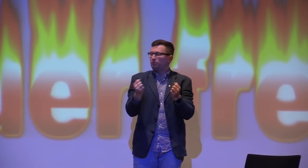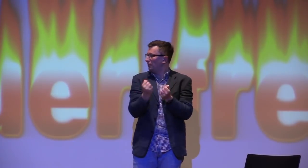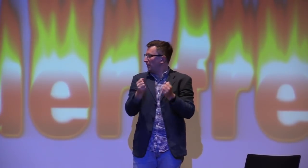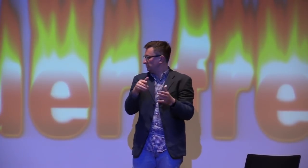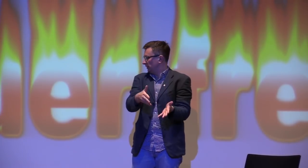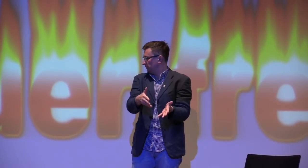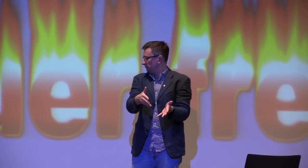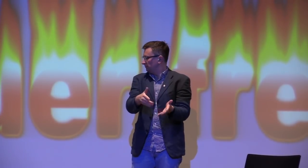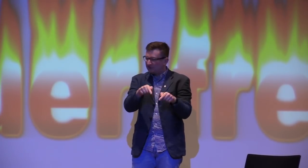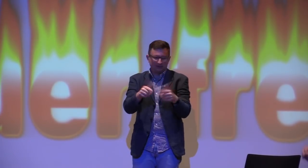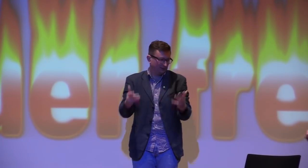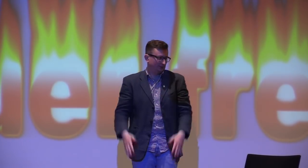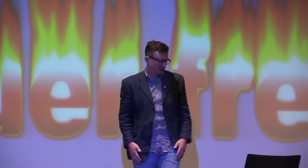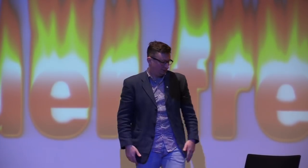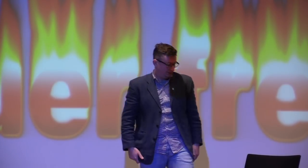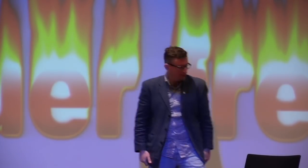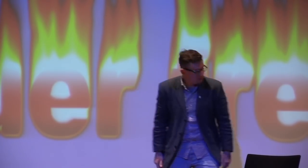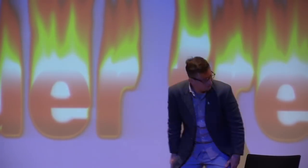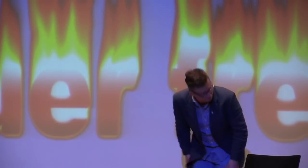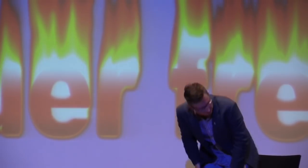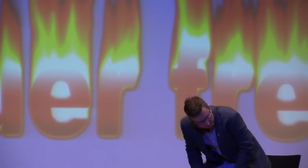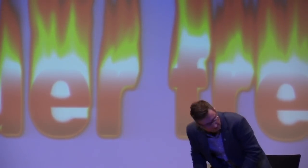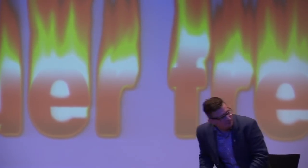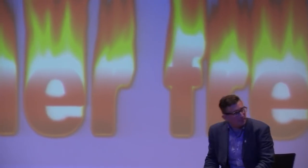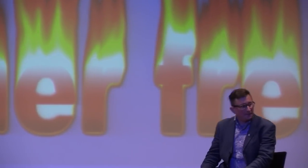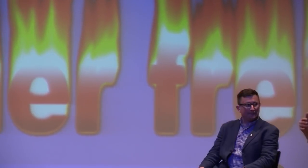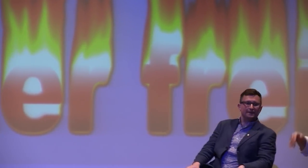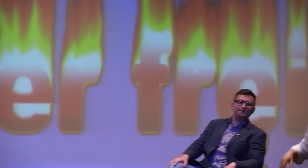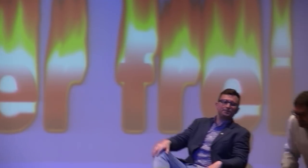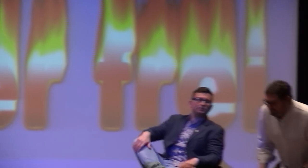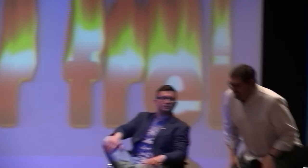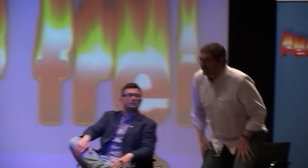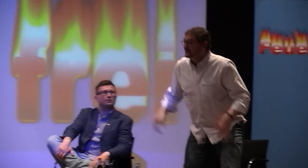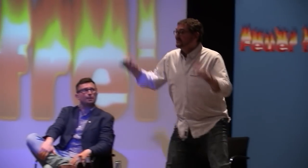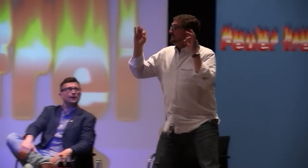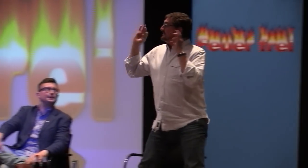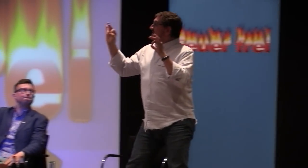Zahl. Und gemeinsam kommt man da eben weiter. Vielen Dank.